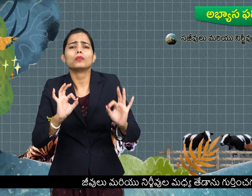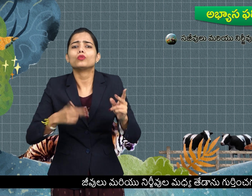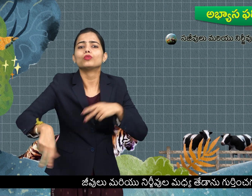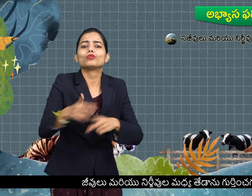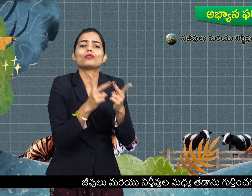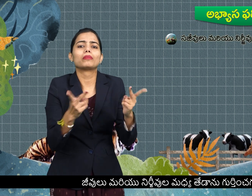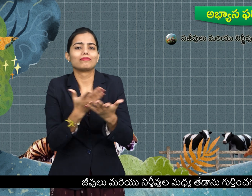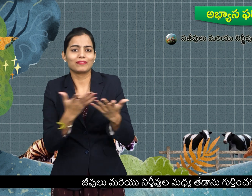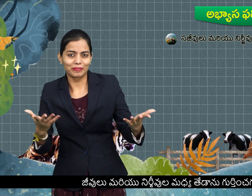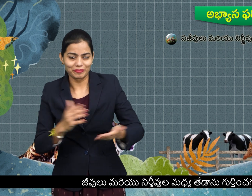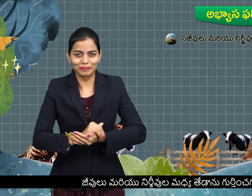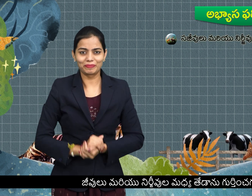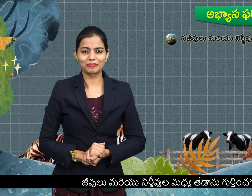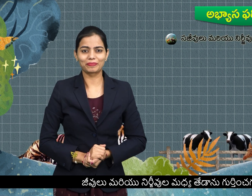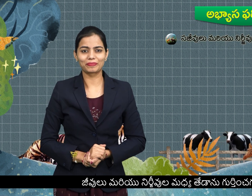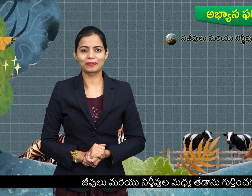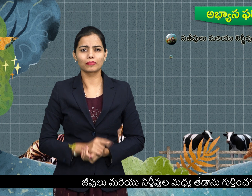గుర్తించగలరు.